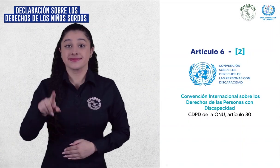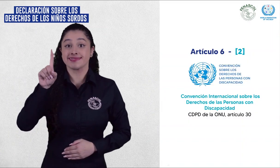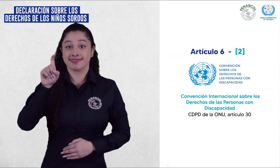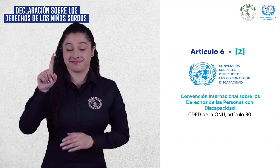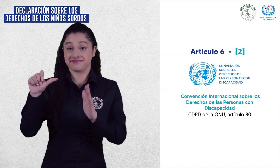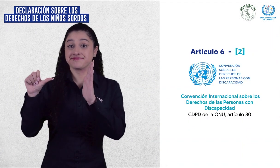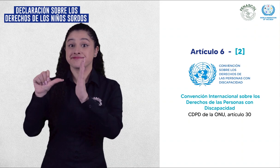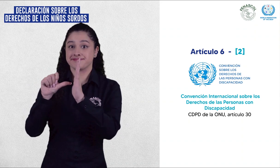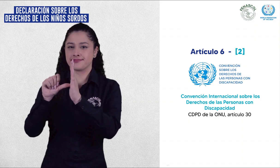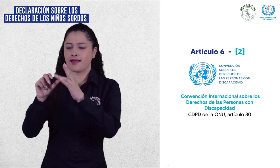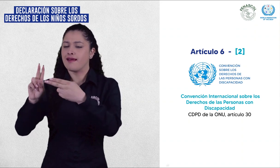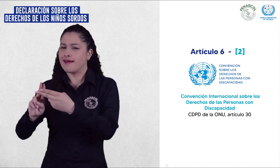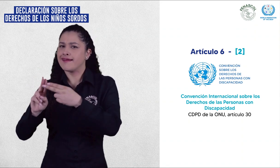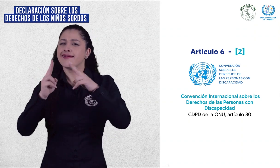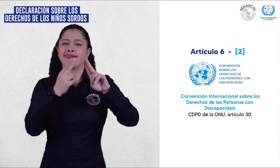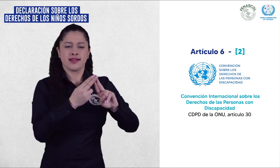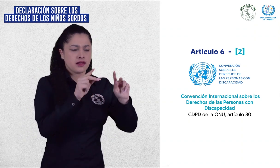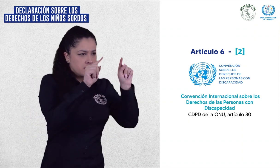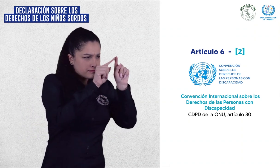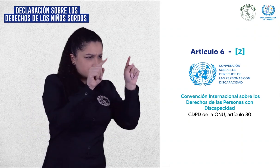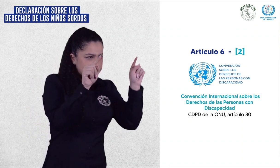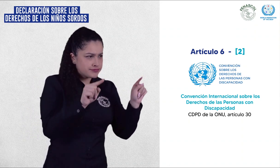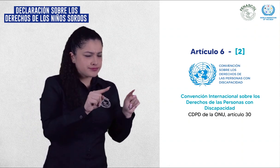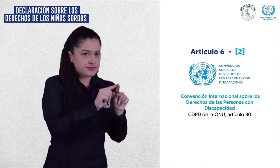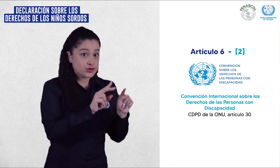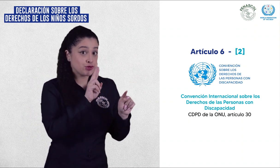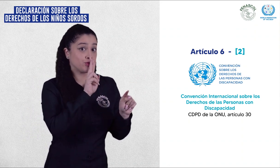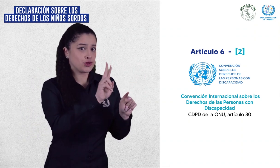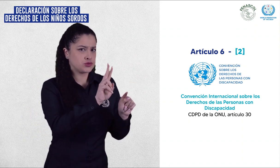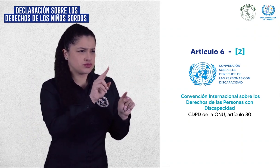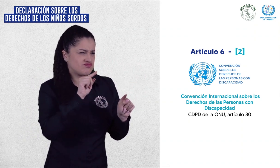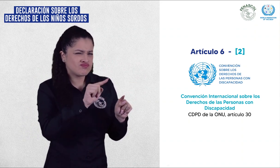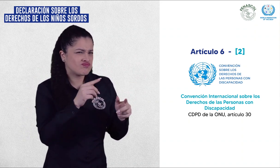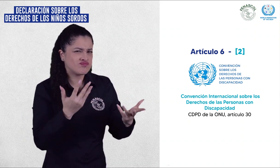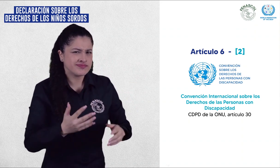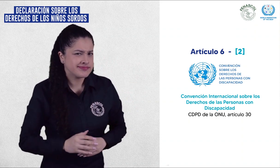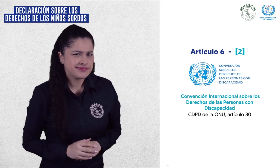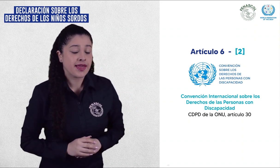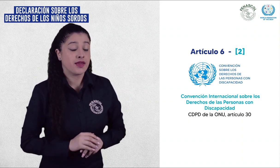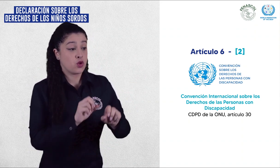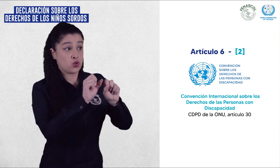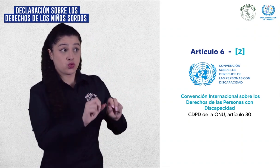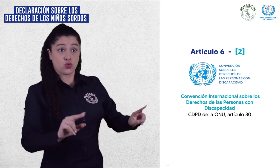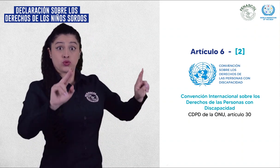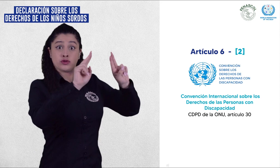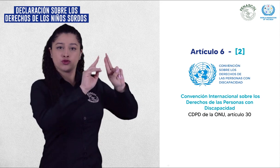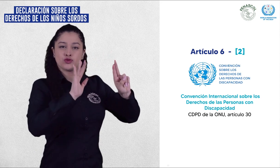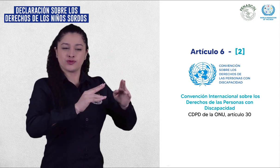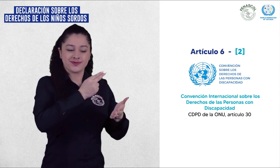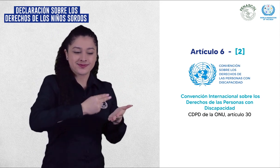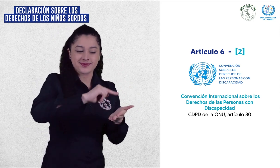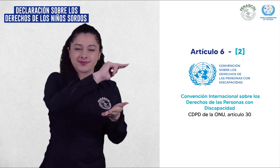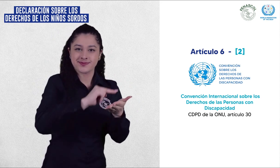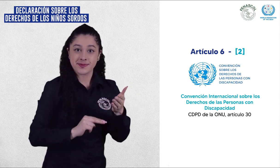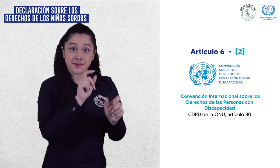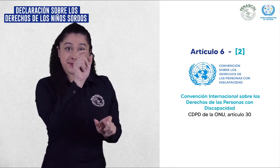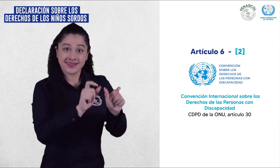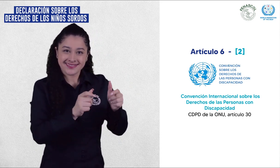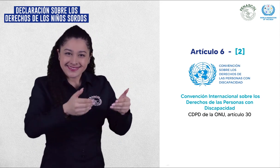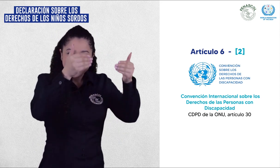El número 2, que está entre corchetes, indica que el artículo 6 de la declaración tiene relación con el